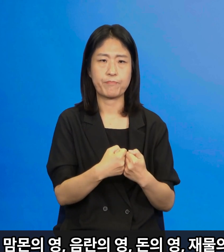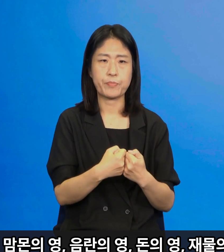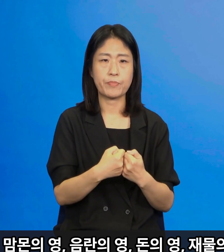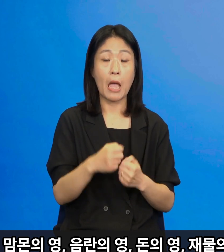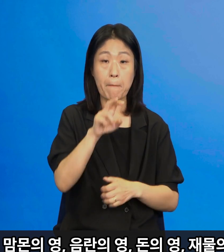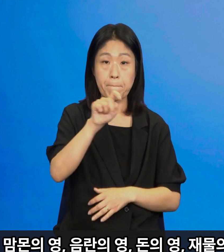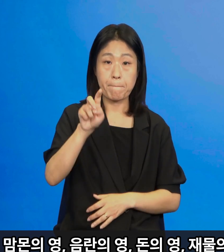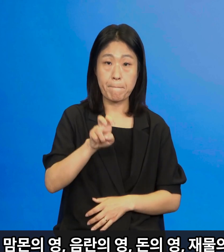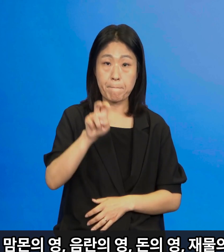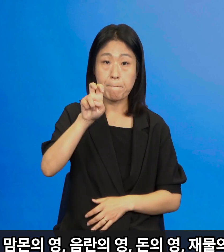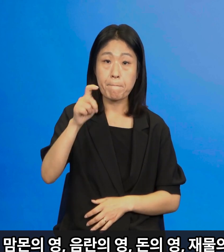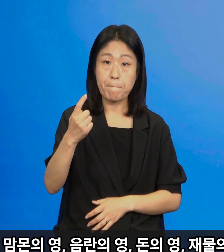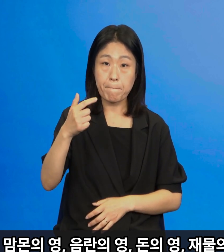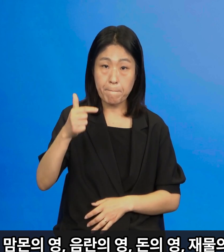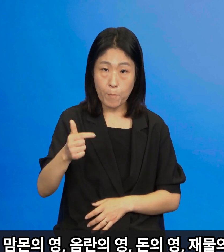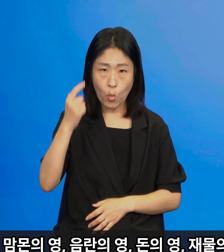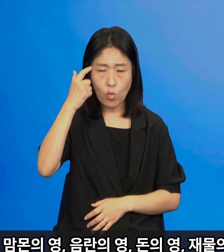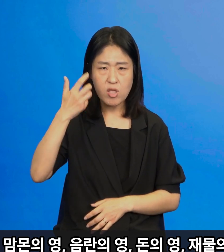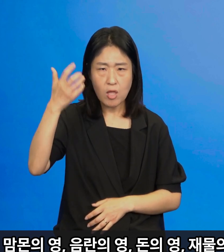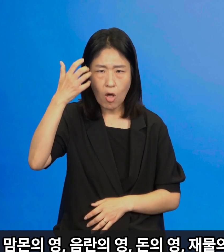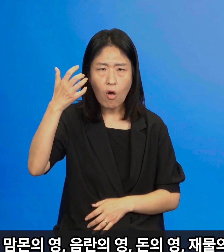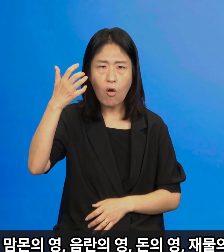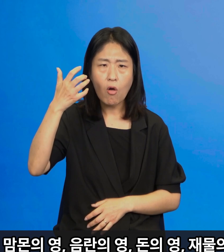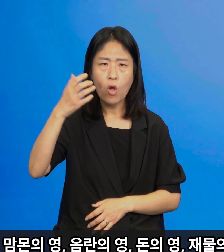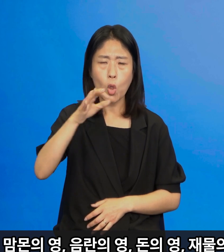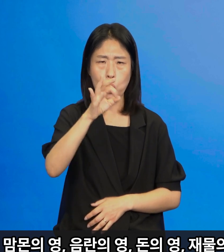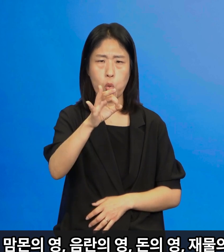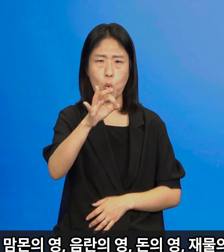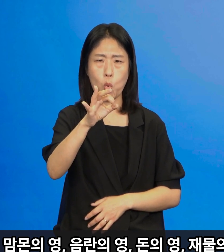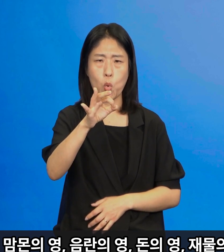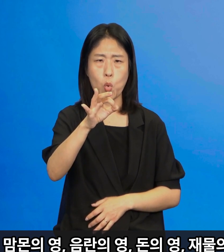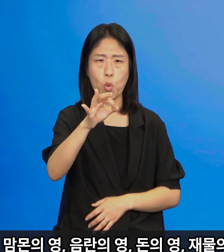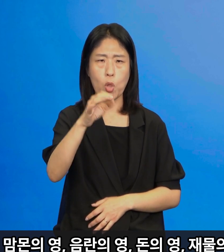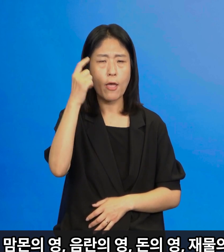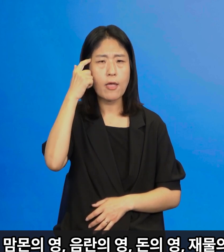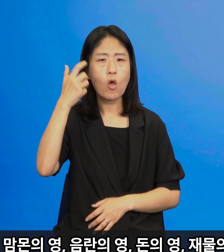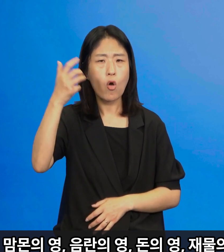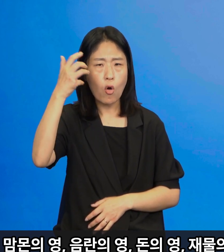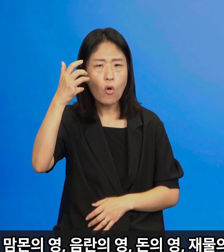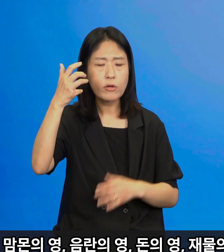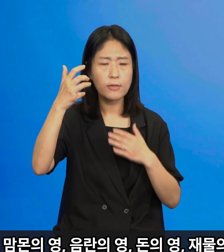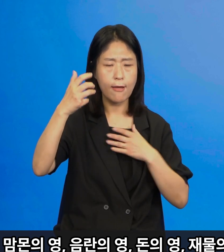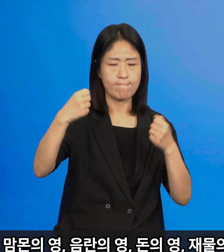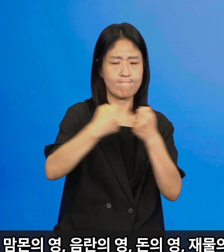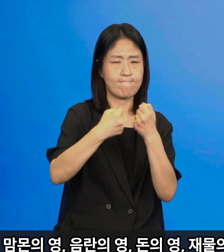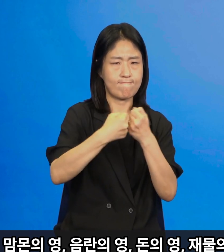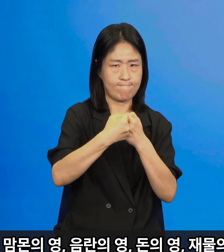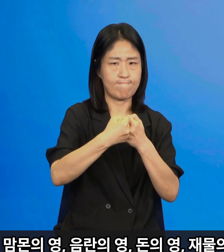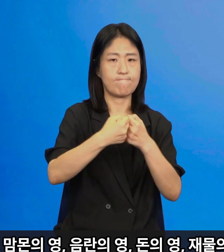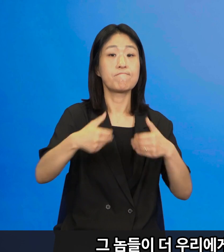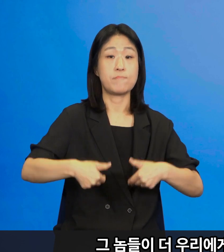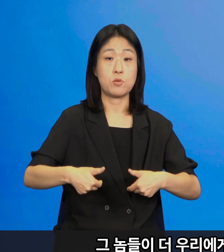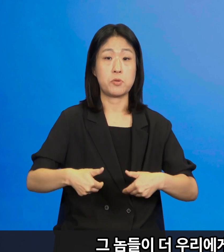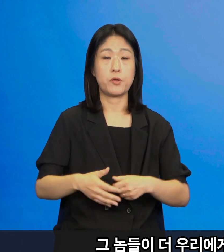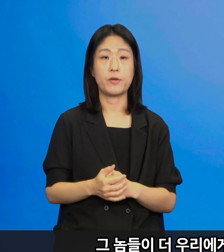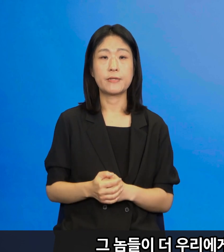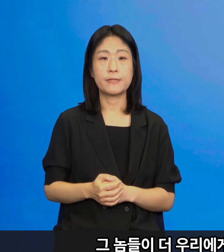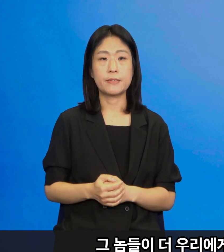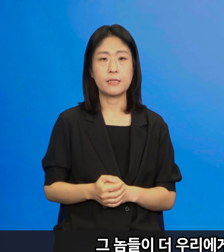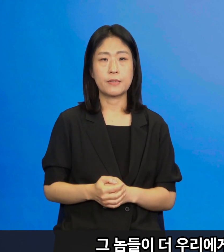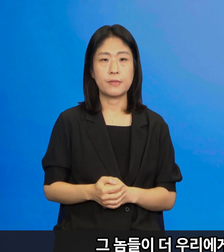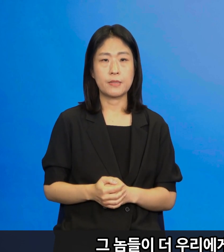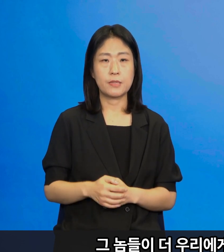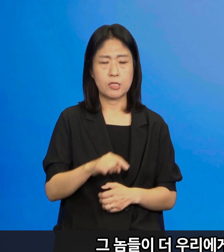영, 돈의 영, 재물의 영, 이런 영들과 우리가 싸우는 것입니다. 그놈들이 더